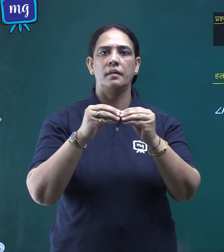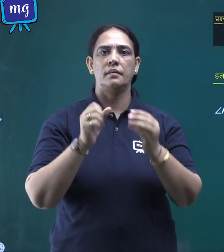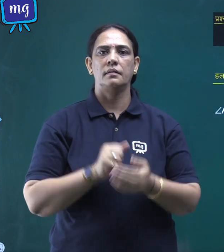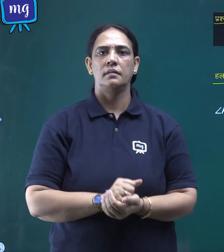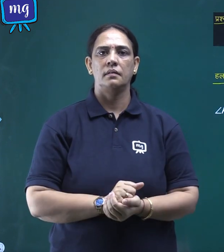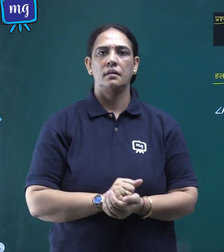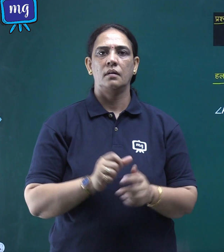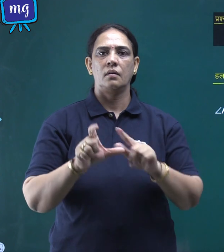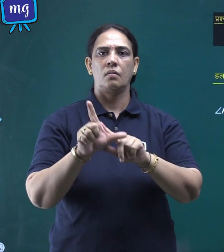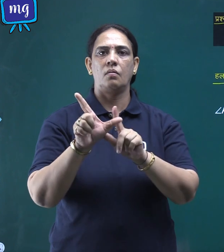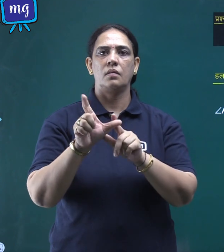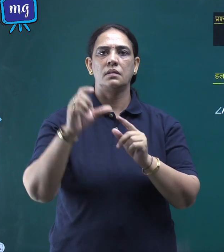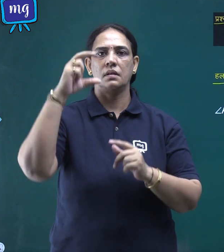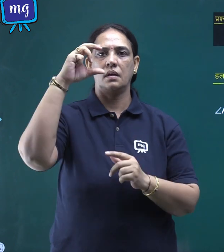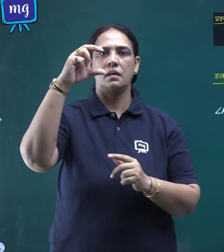कोण सी,